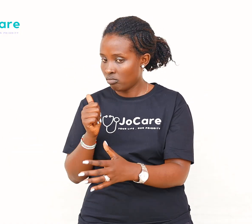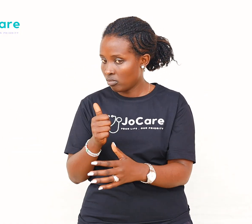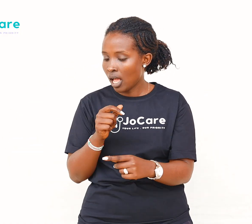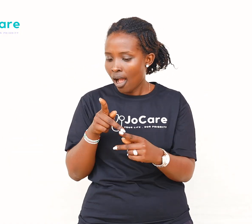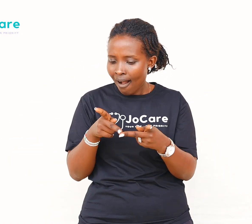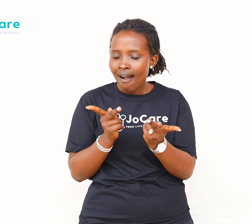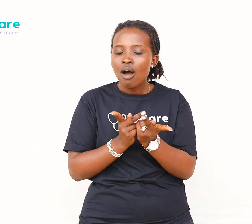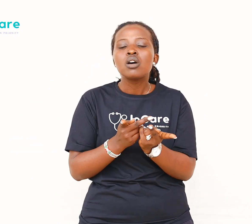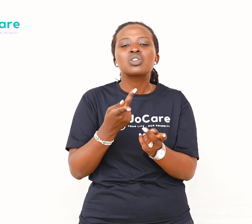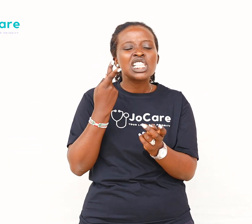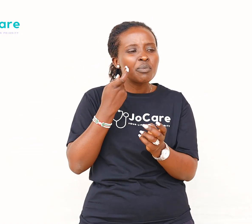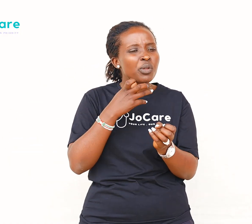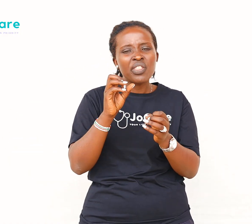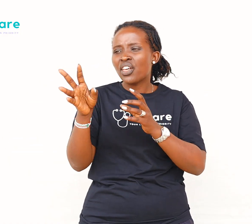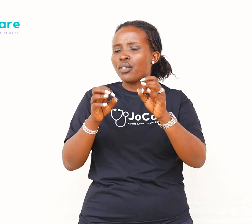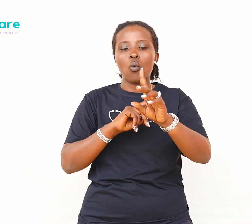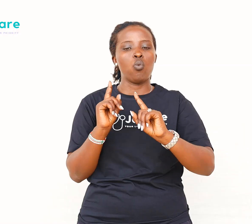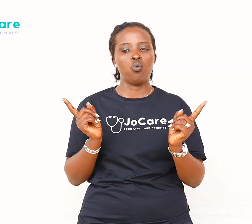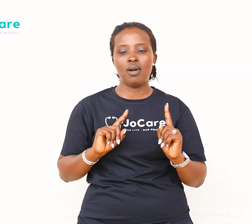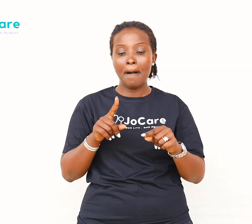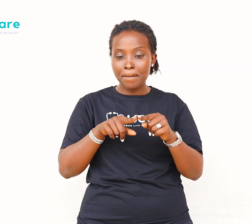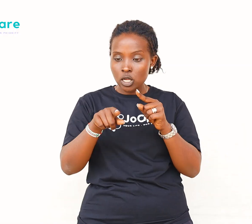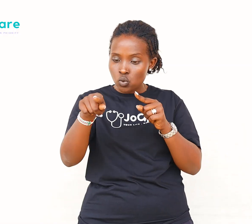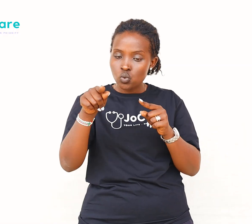ahabugenewe, ariko uwo mwenda we umara kuwambara